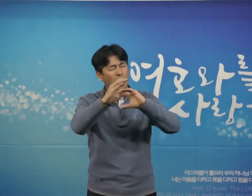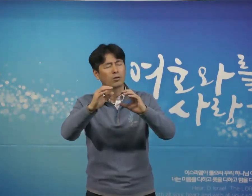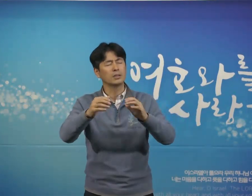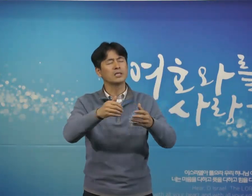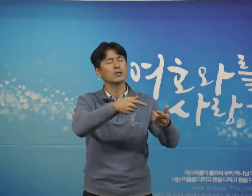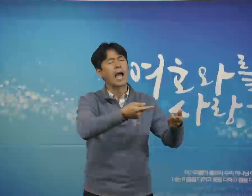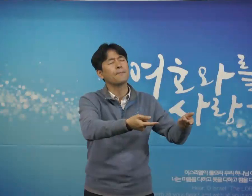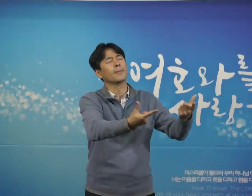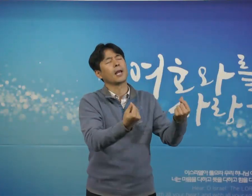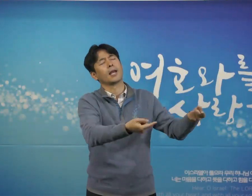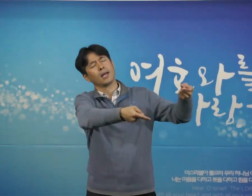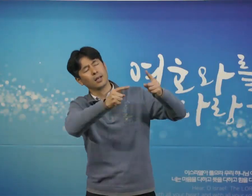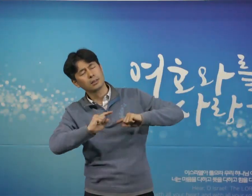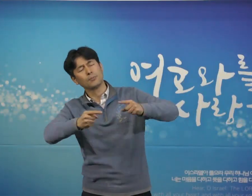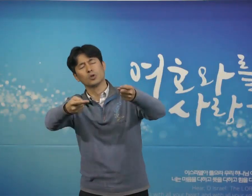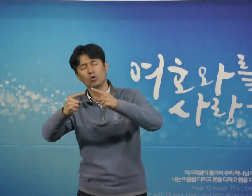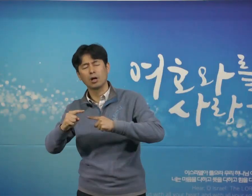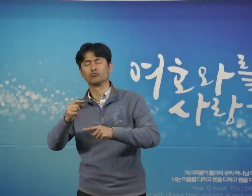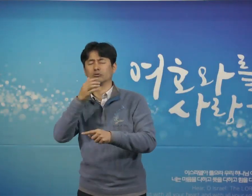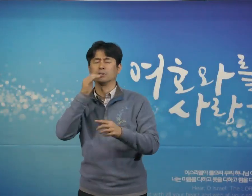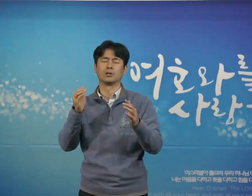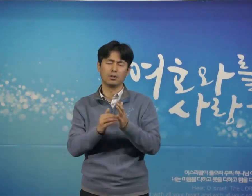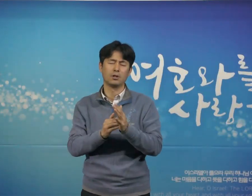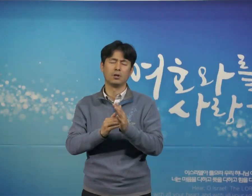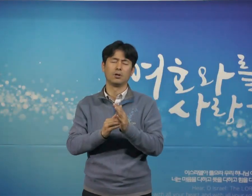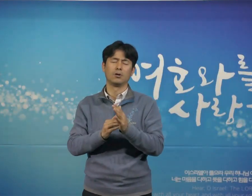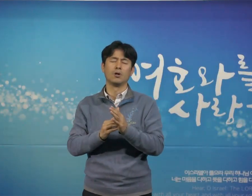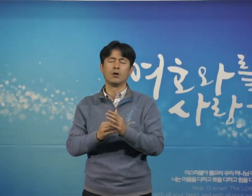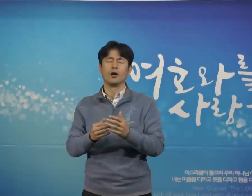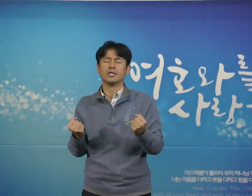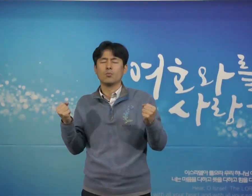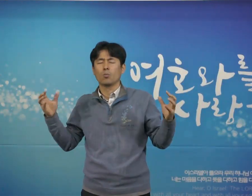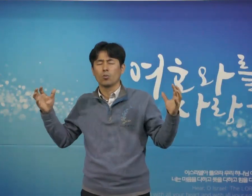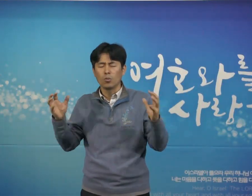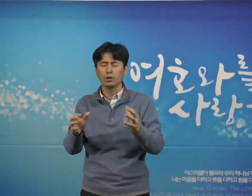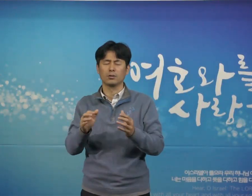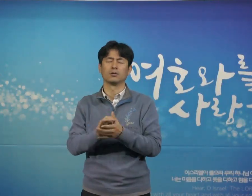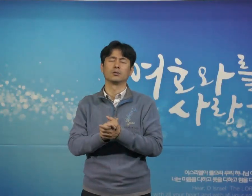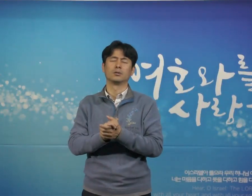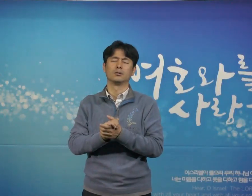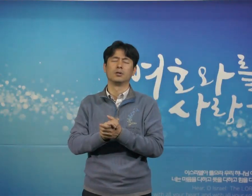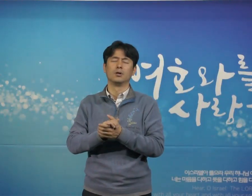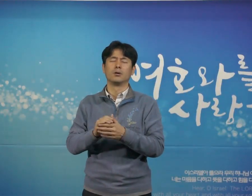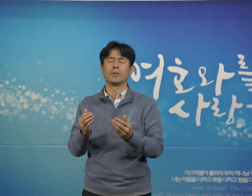사람들이 필요합니다. 많은 사람들이 함께 참여할 수 있도록 힘을 모을 수 있도록